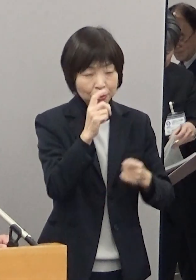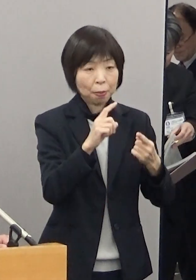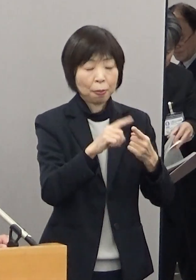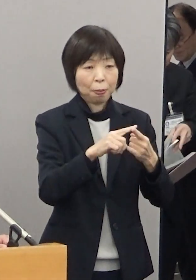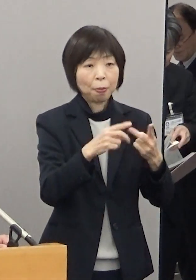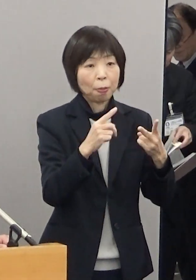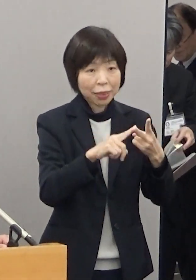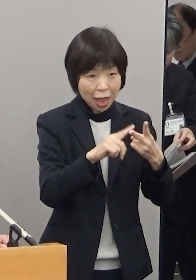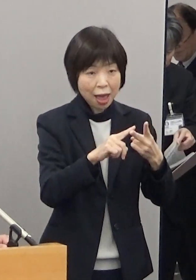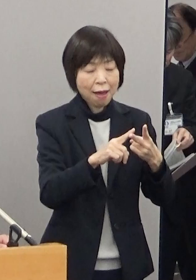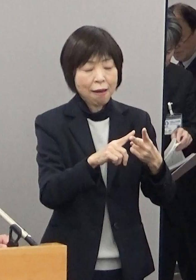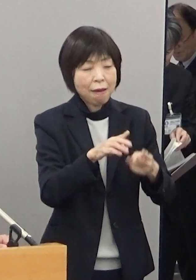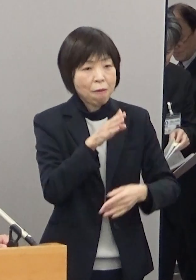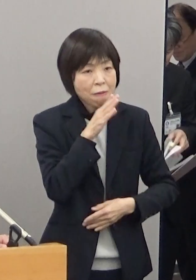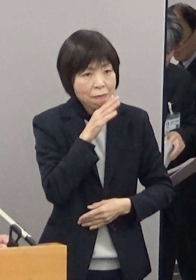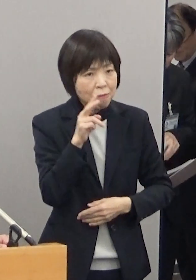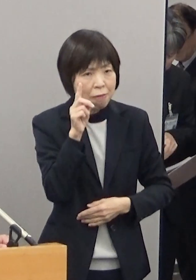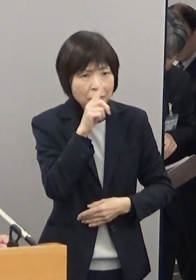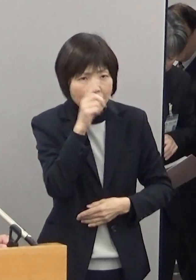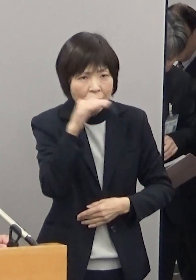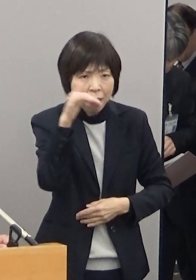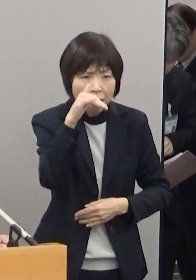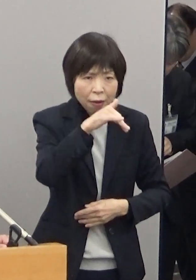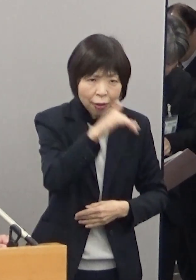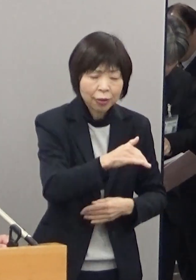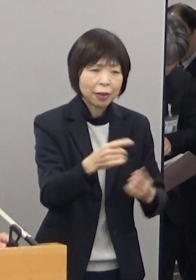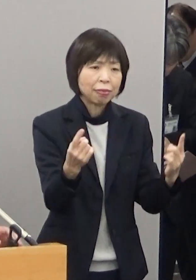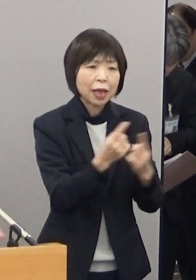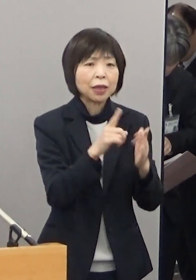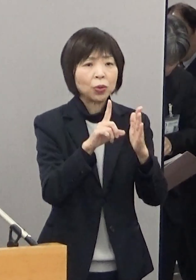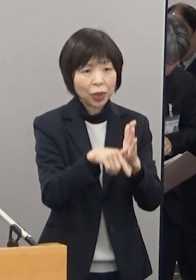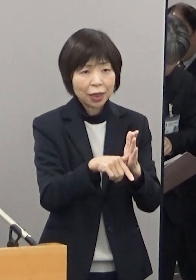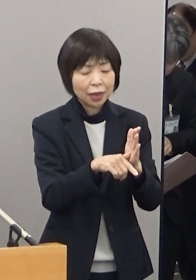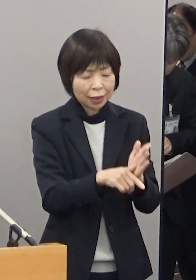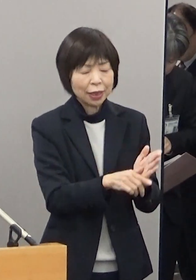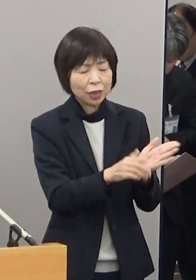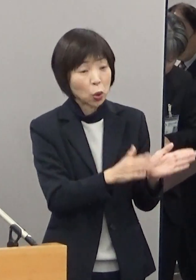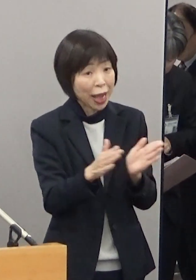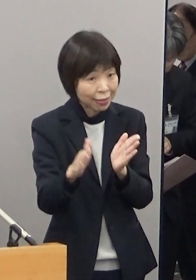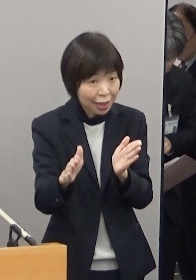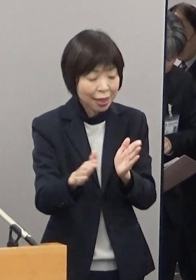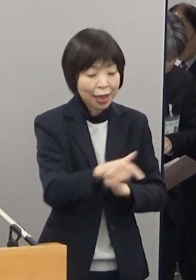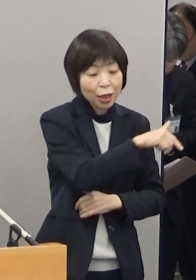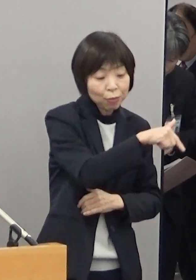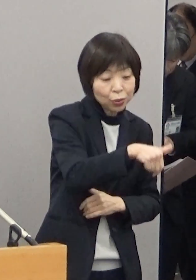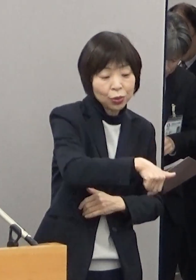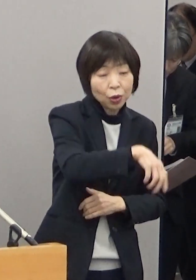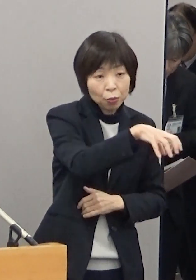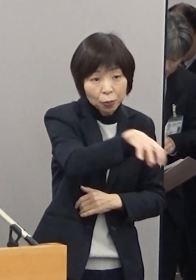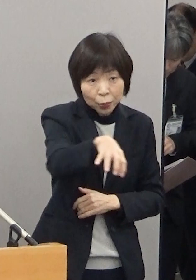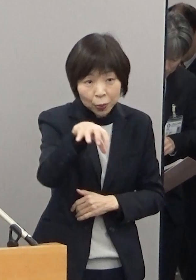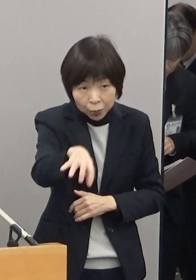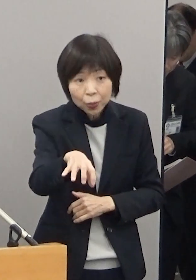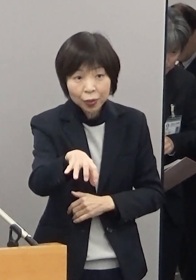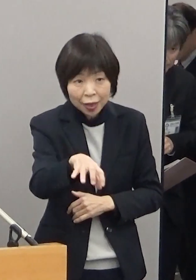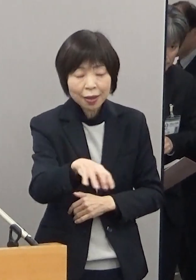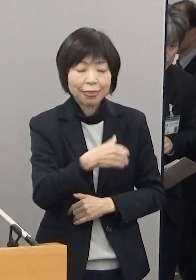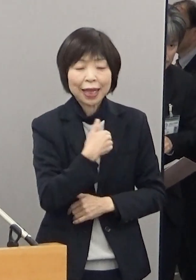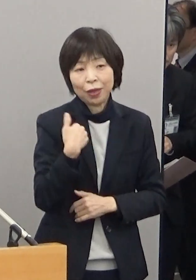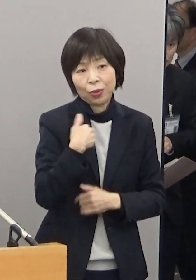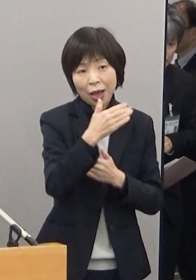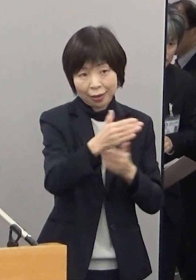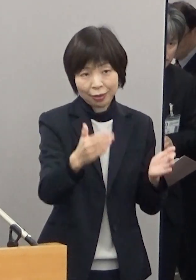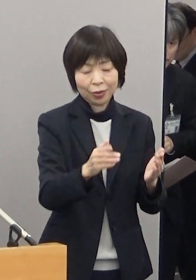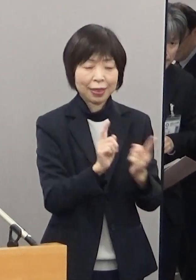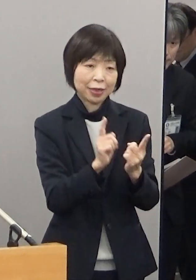状況が深刻した場合について備えて各部局として取り組むべき対策の確認を行ったところでございます